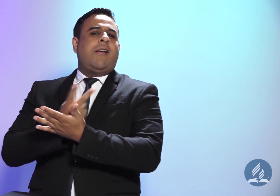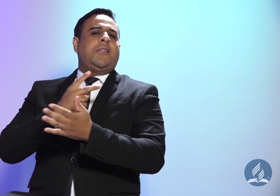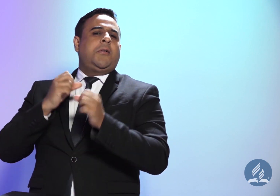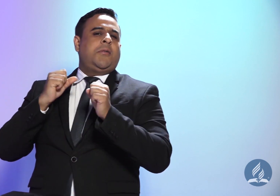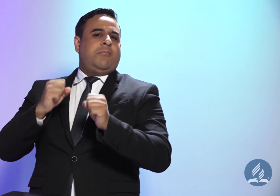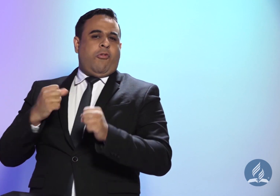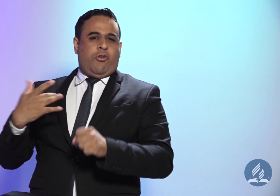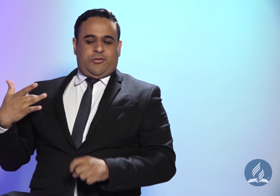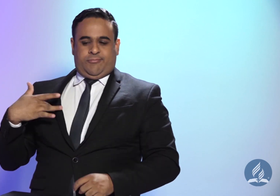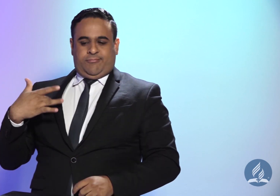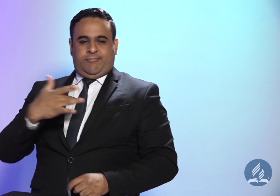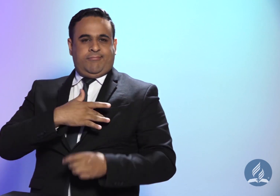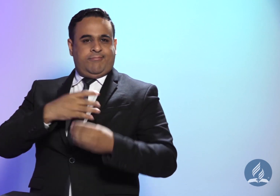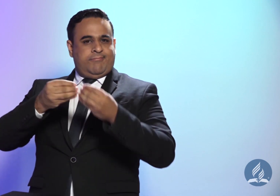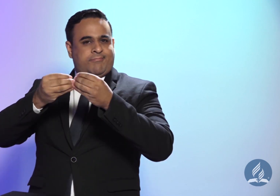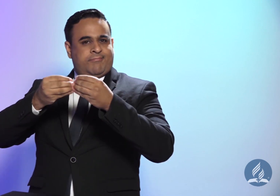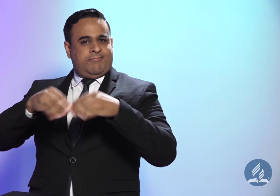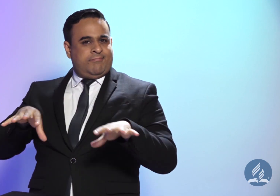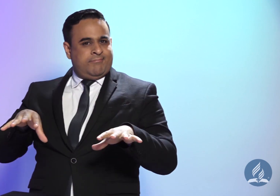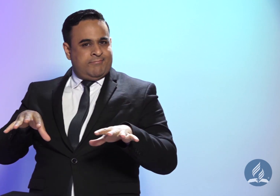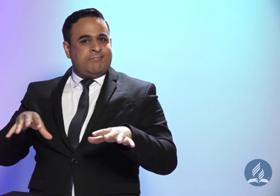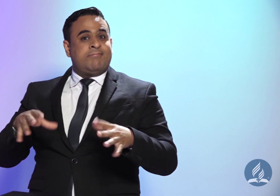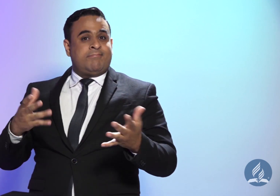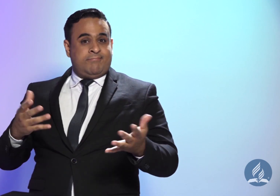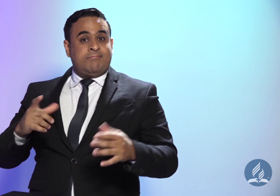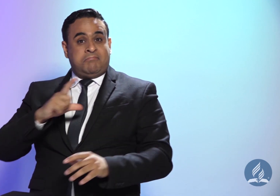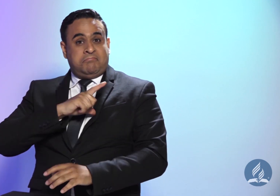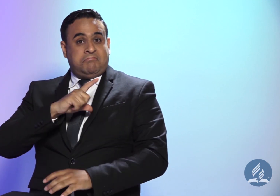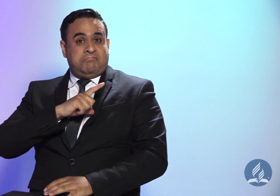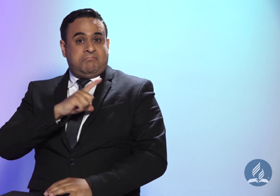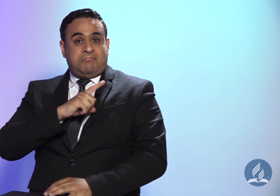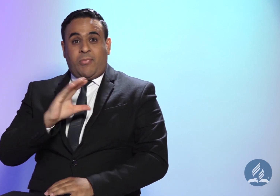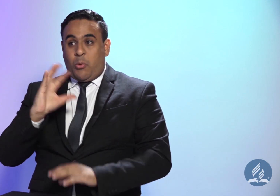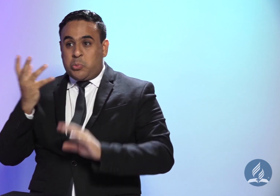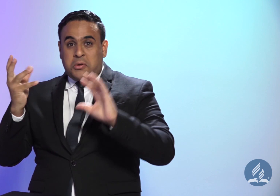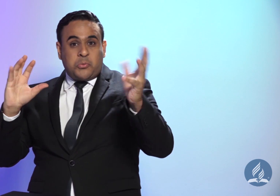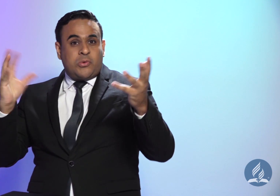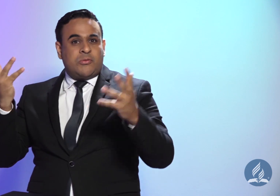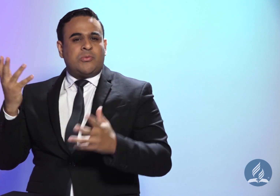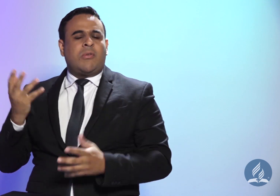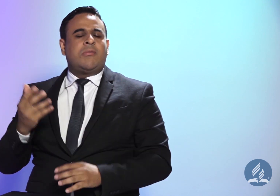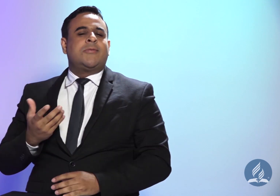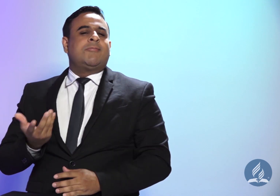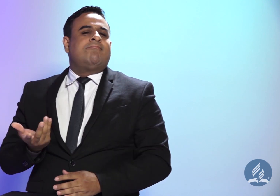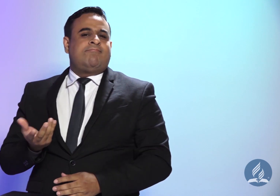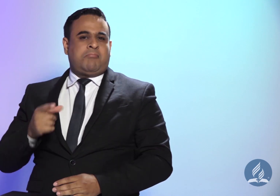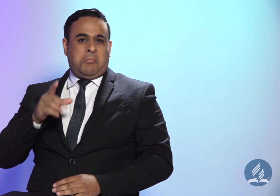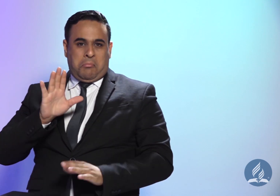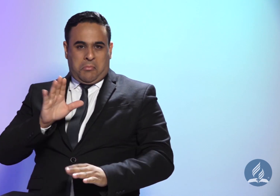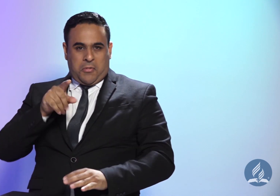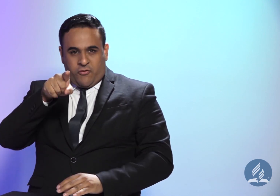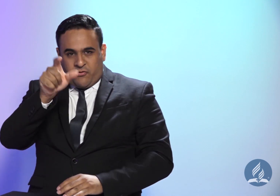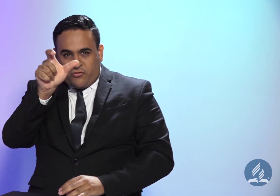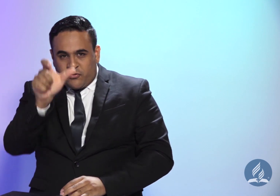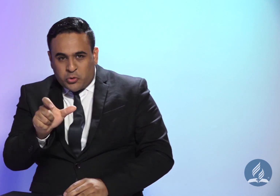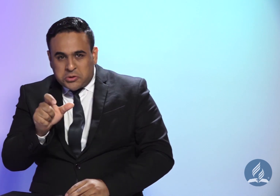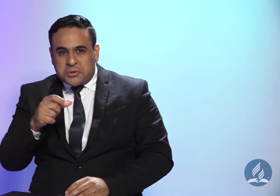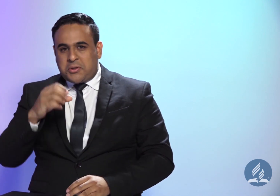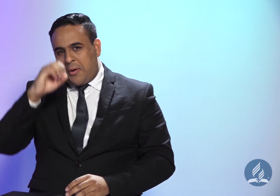saúde, quando na verdade fazem mal. Então, você compartilhando uma notícia falsa com uma mensagem dessa, você pode estar